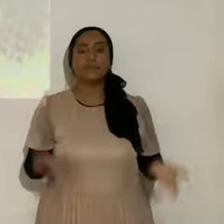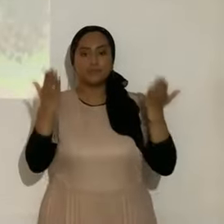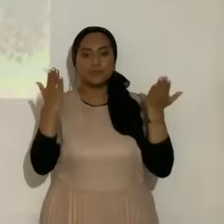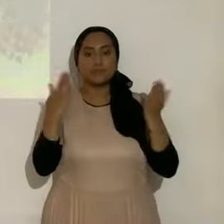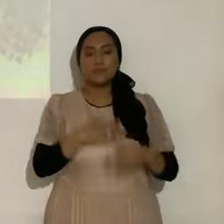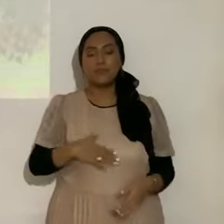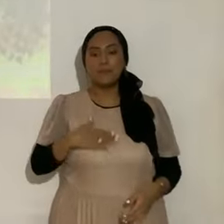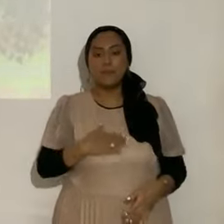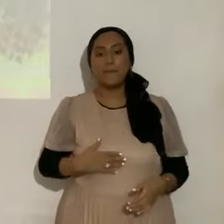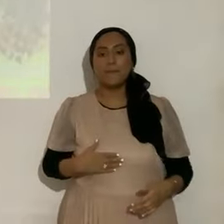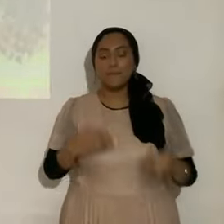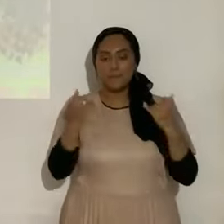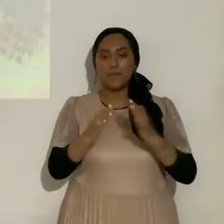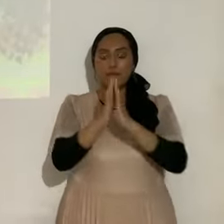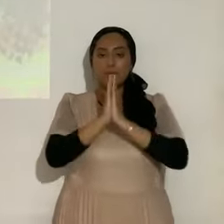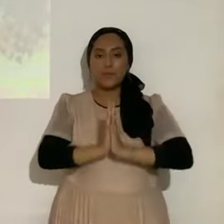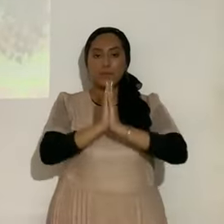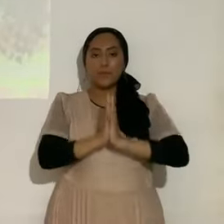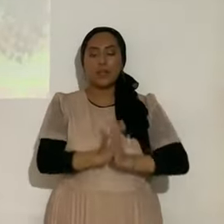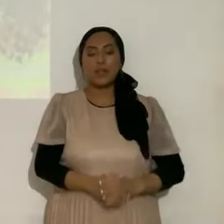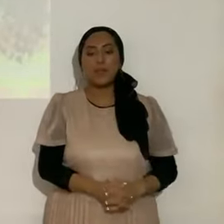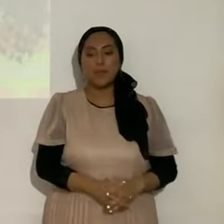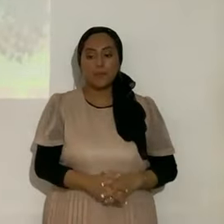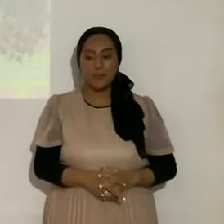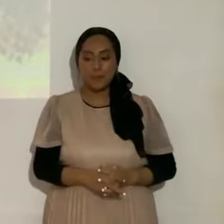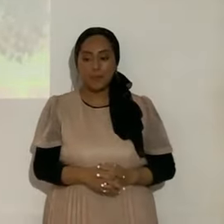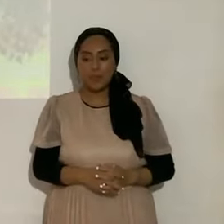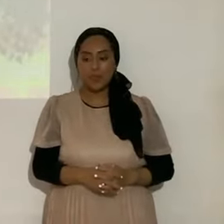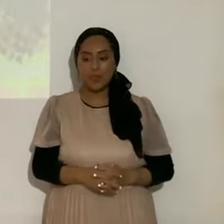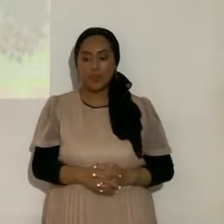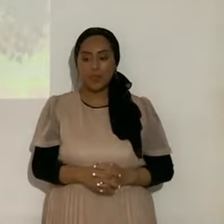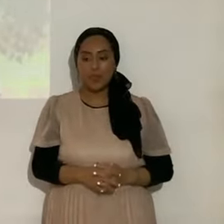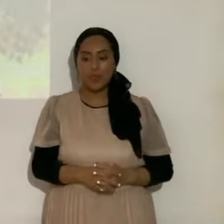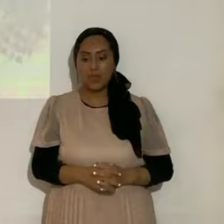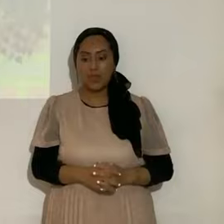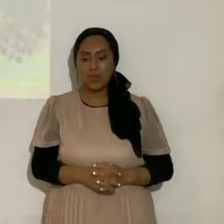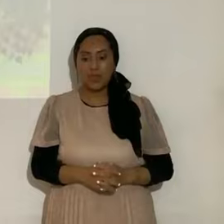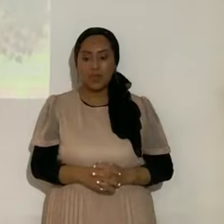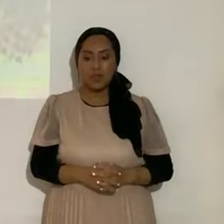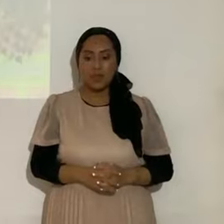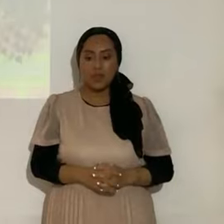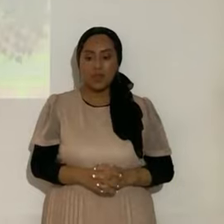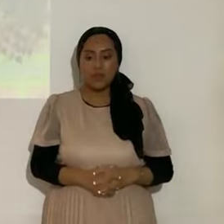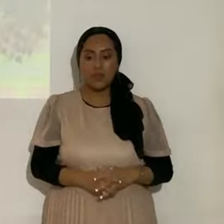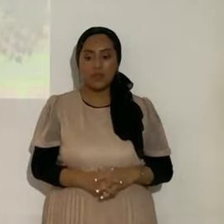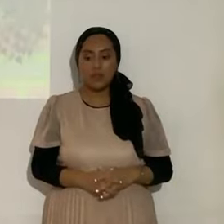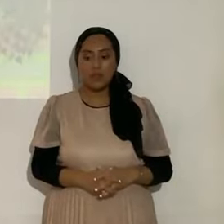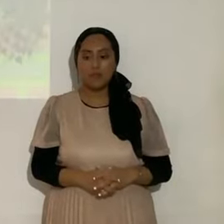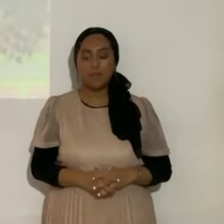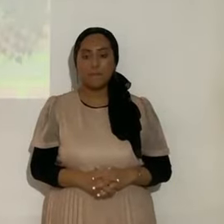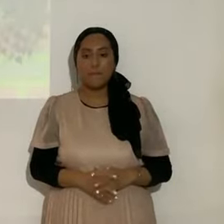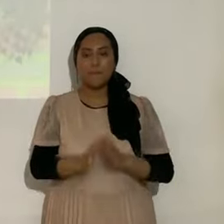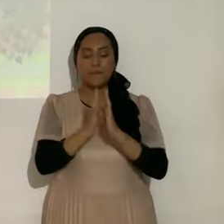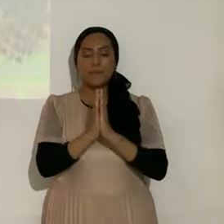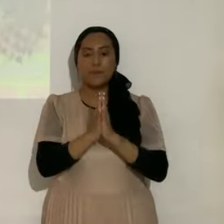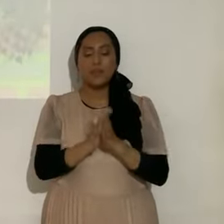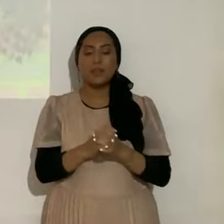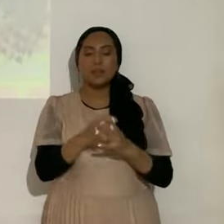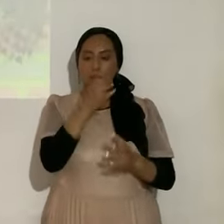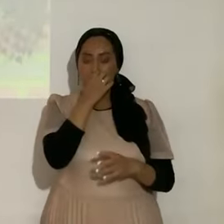favor. Vamos a hacer una oración. Vamos a orar todos juntos para continuar con este